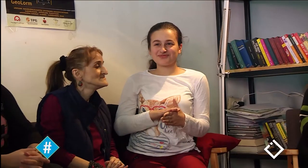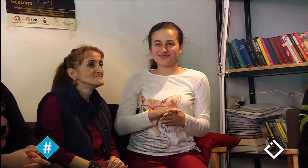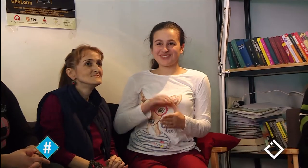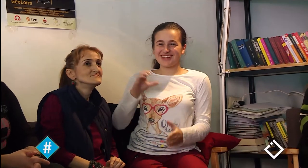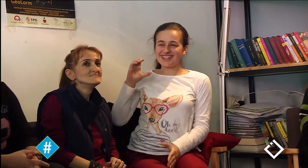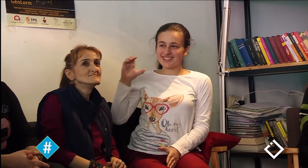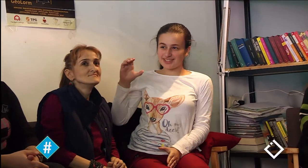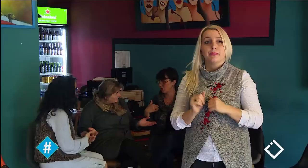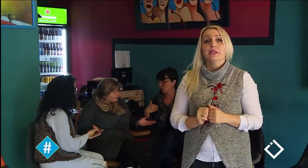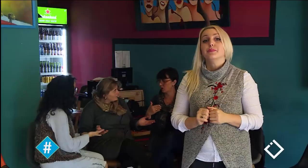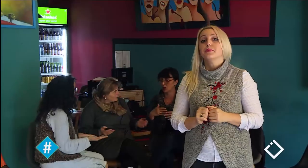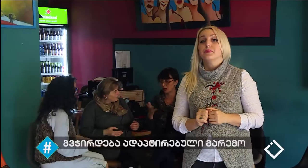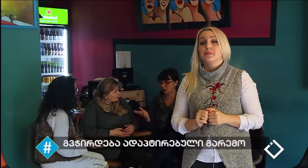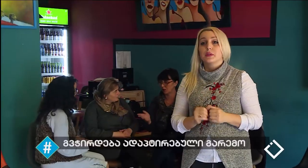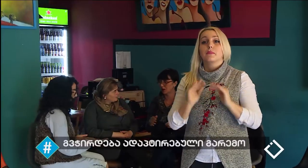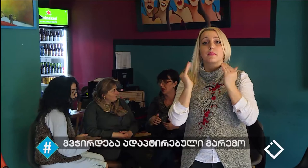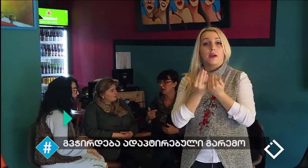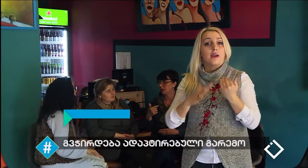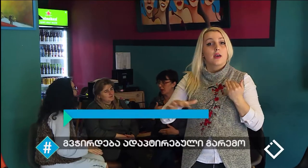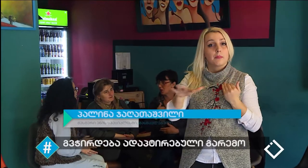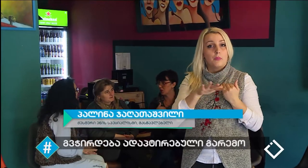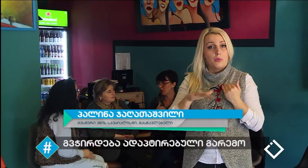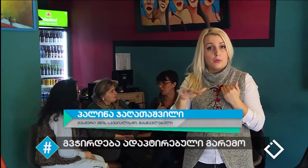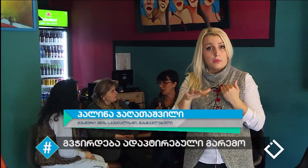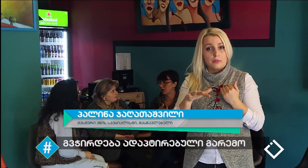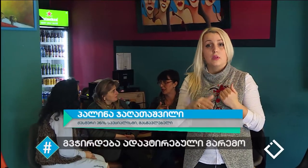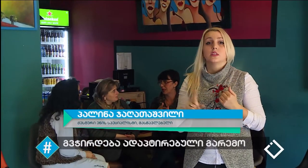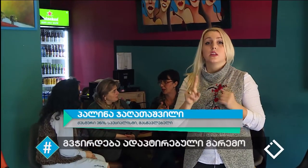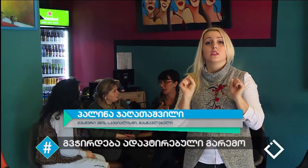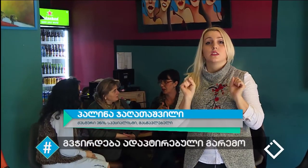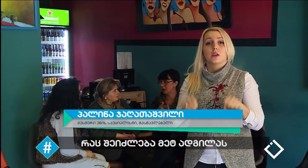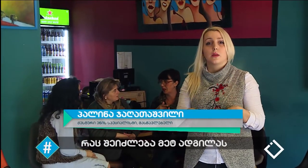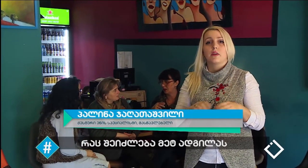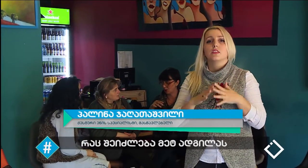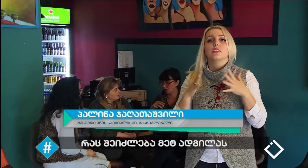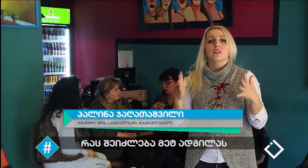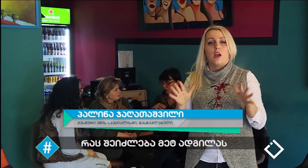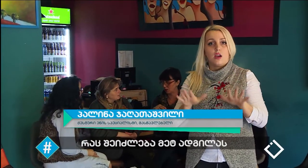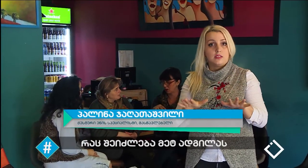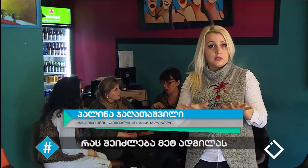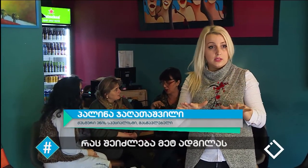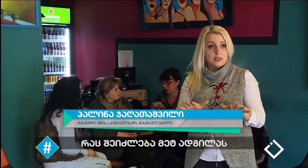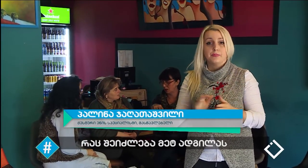ფაქტორია. ჭირდება ადაპტირებულ გარემო, რაც შეიძლება მეტ ადგილას,